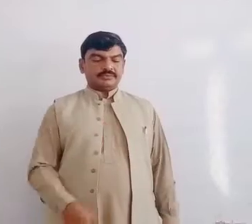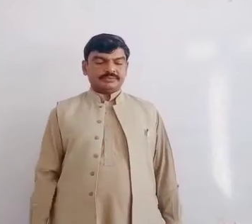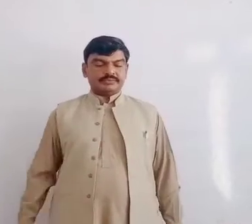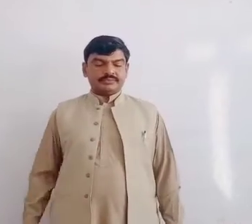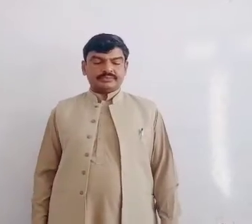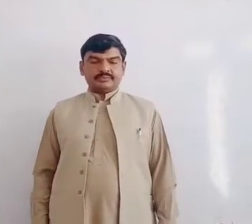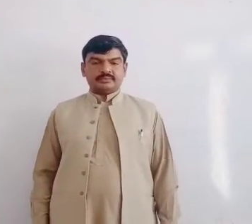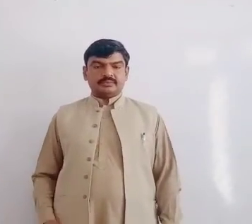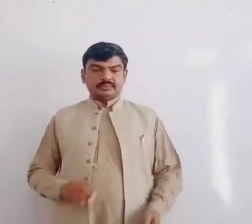वबा,